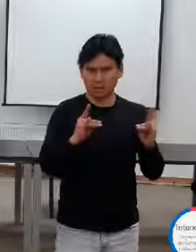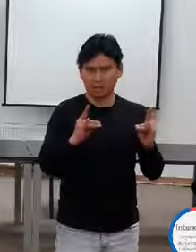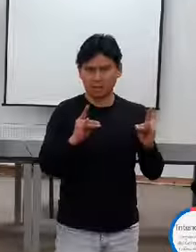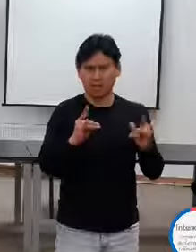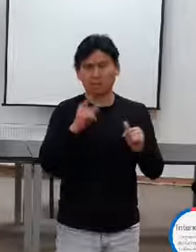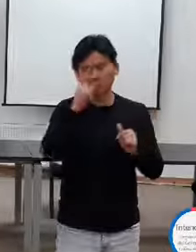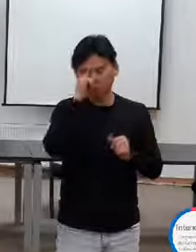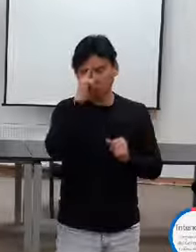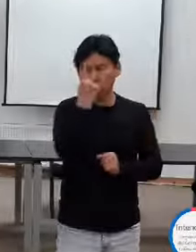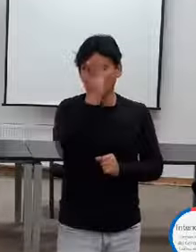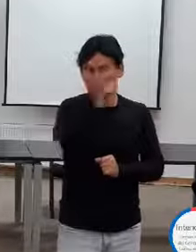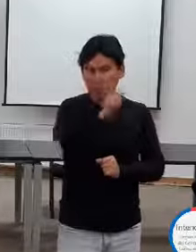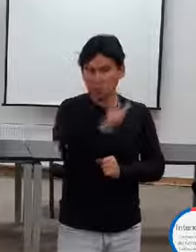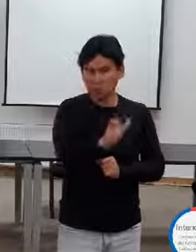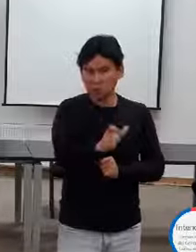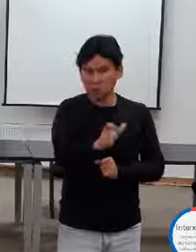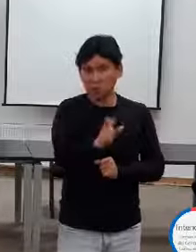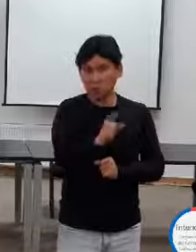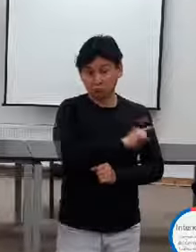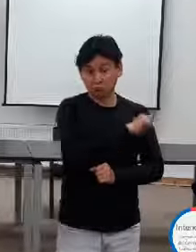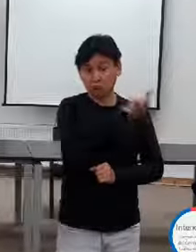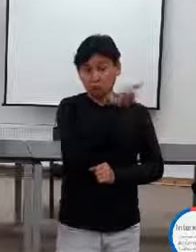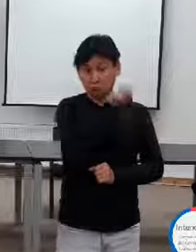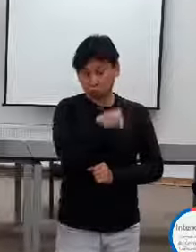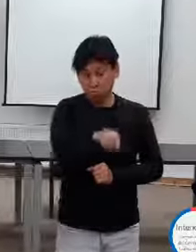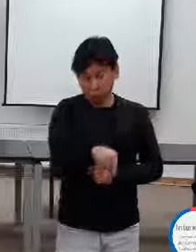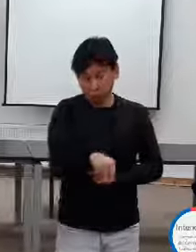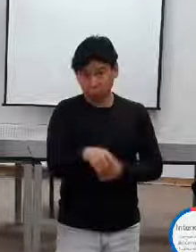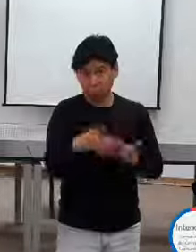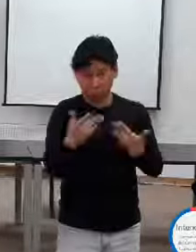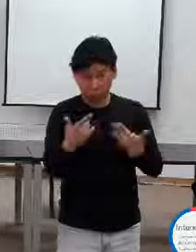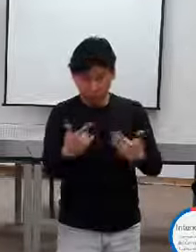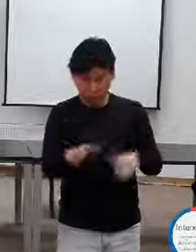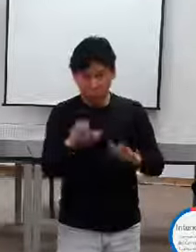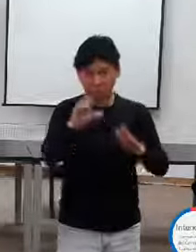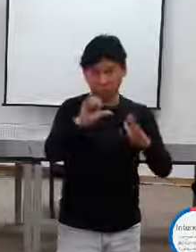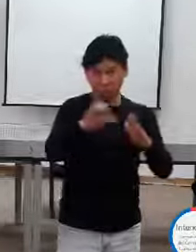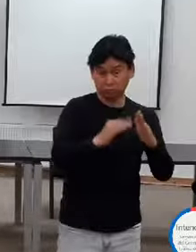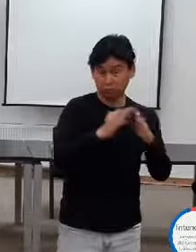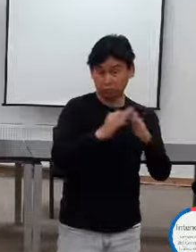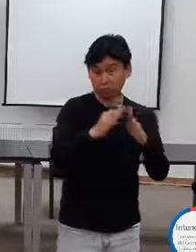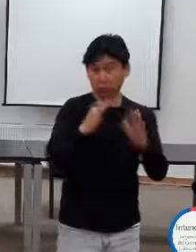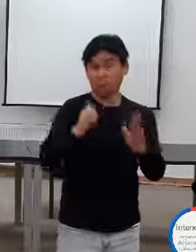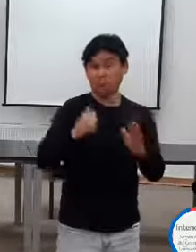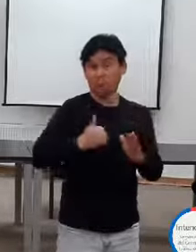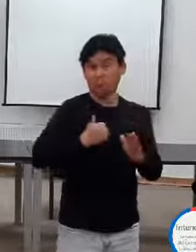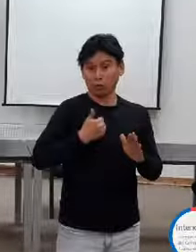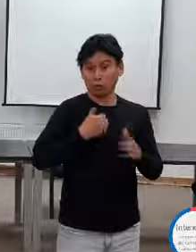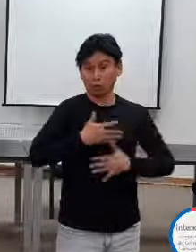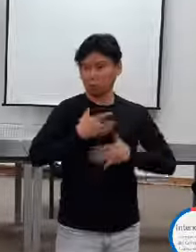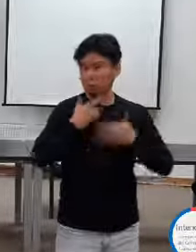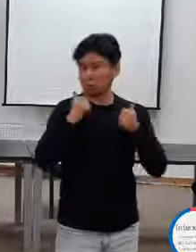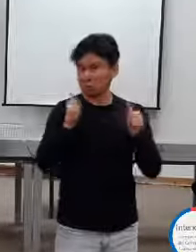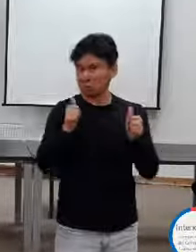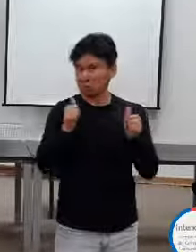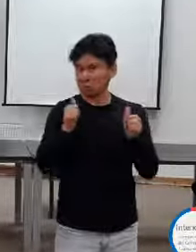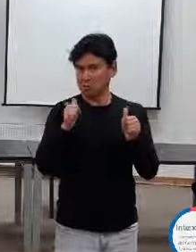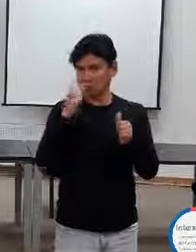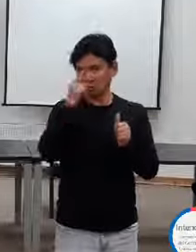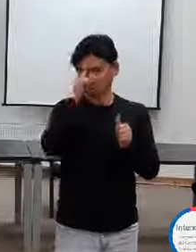hay un caso que vino de la ciudad de Santiago que está también en cuarentena preventiva sin ningún tipo de síntoma y